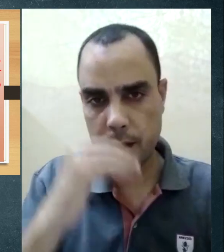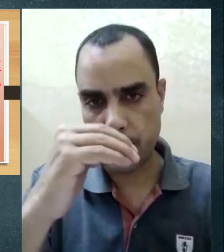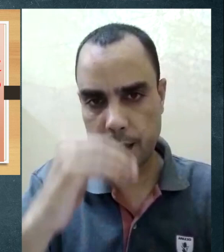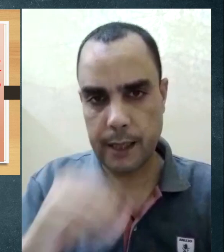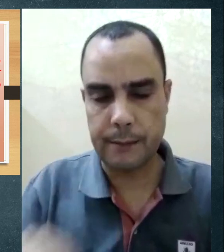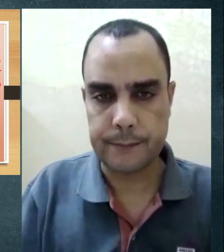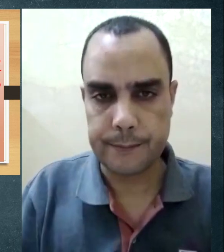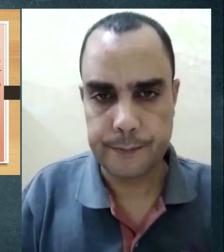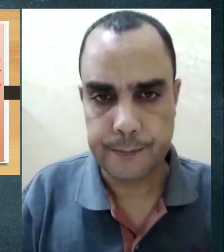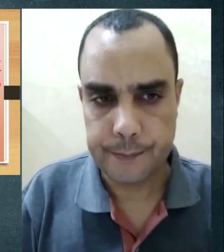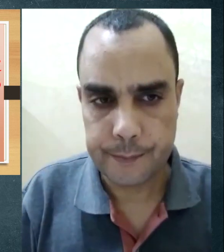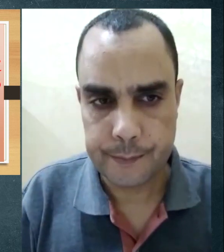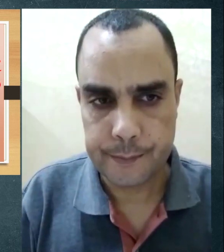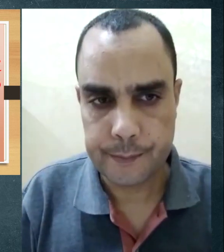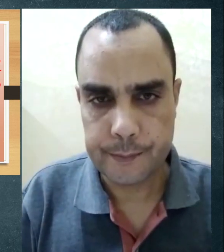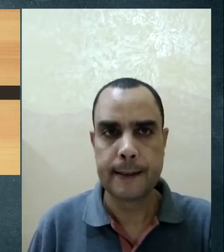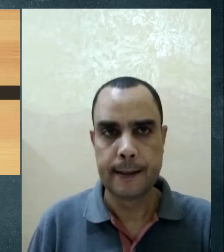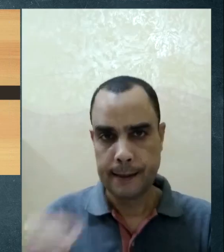انتظار الإجابة.